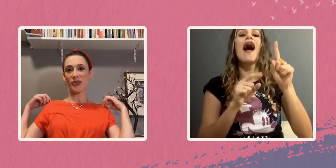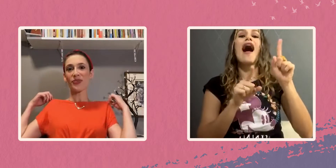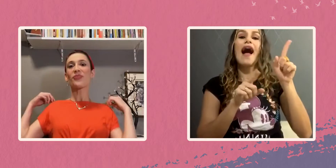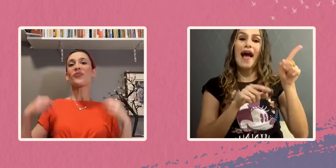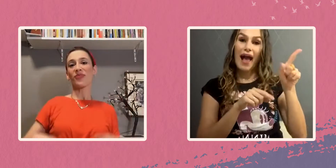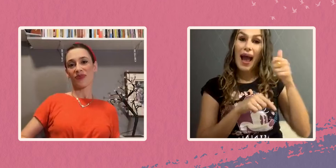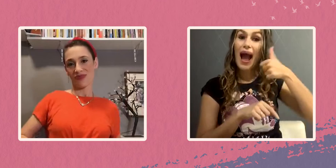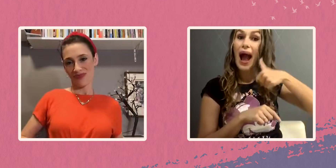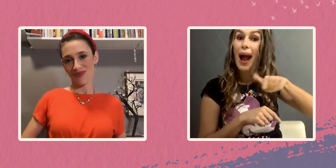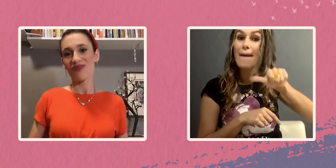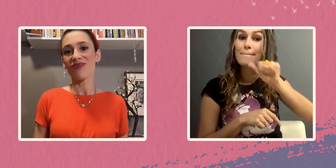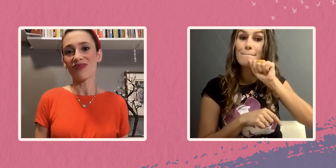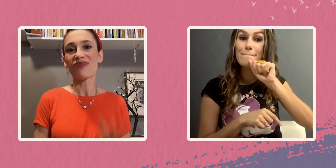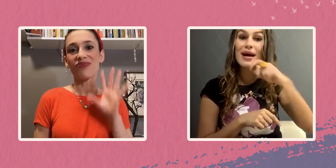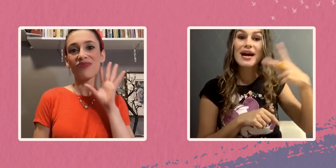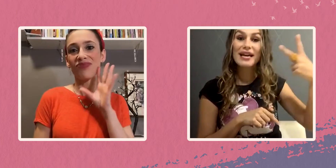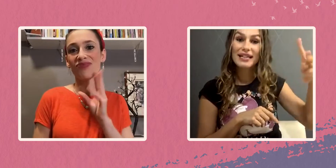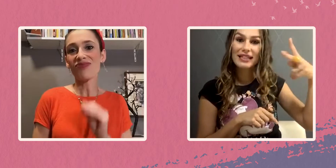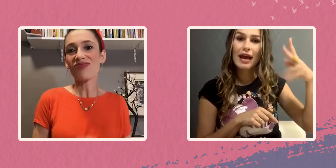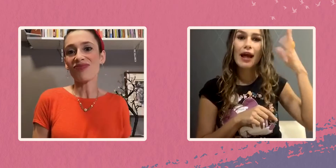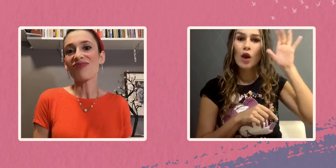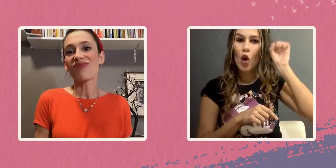Conrado.